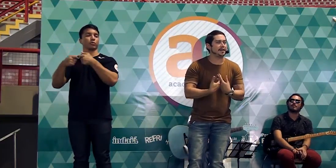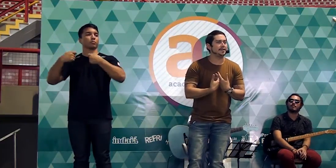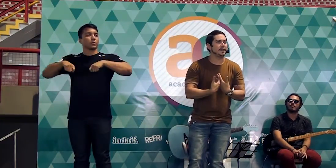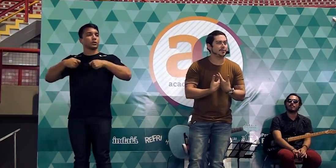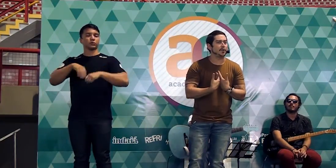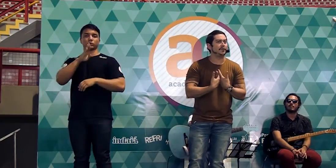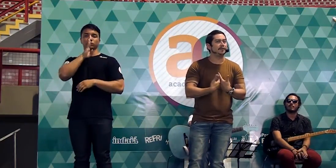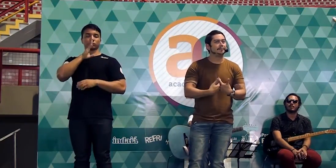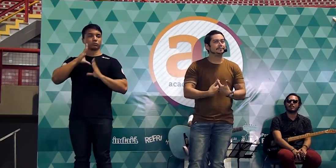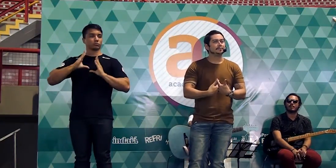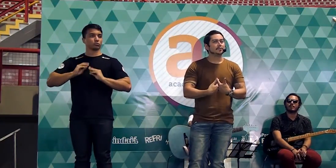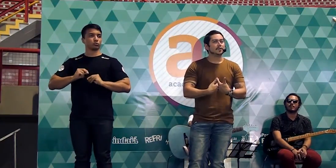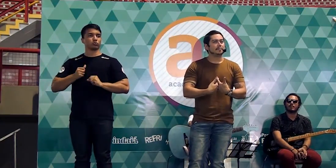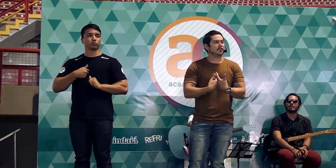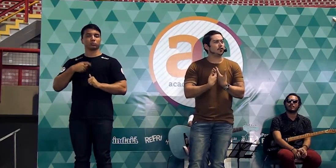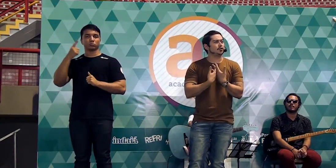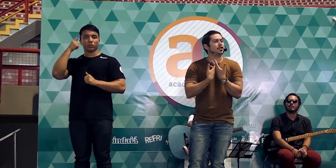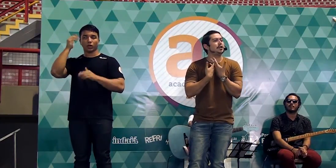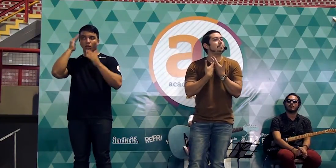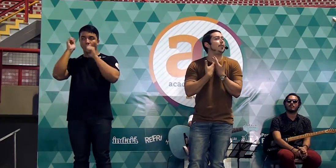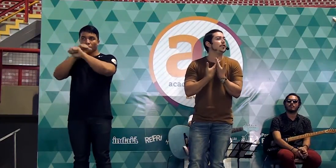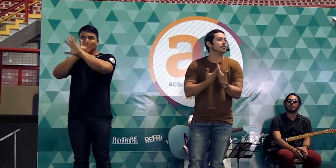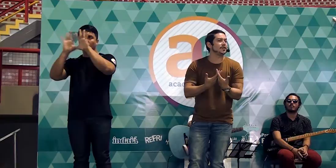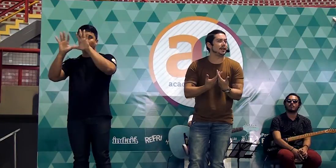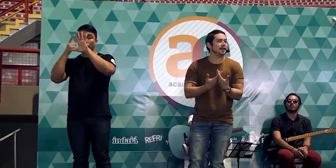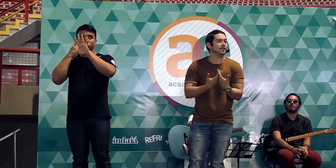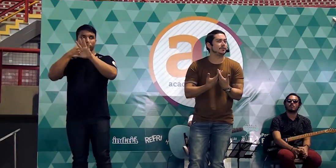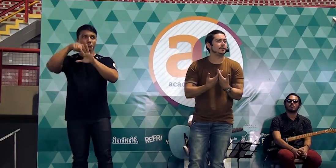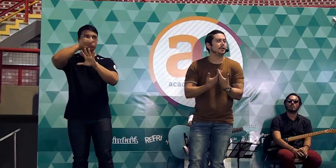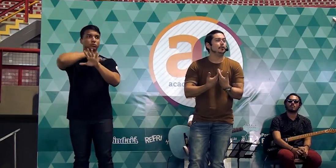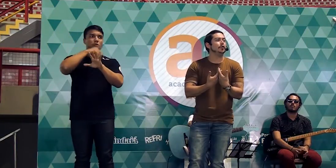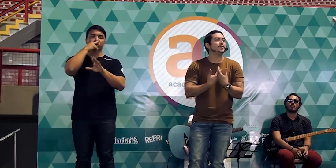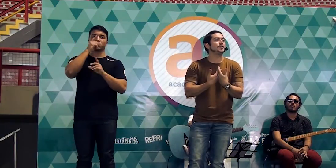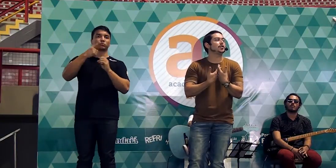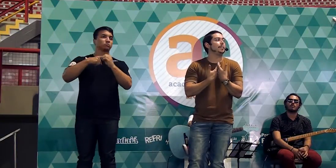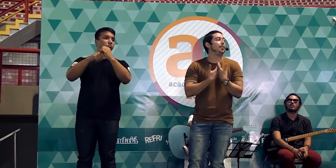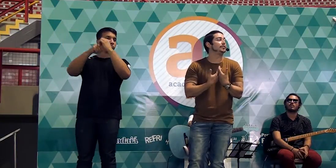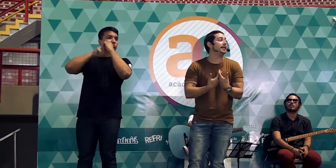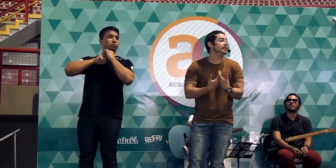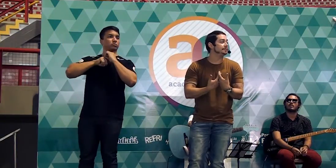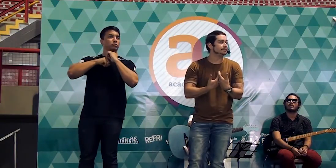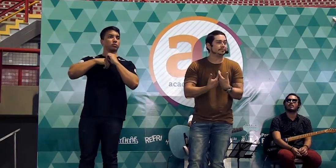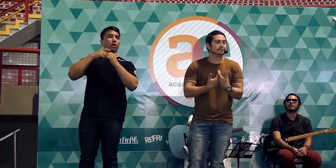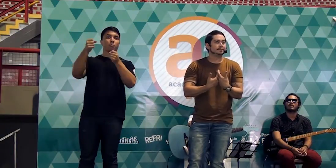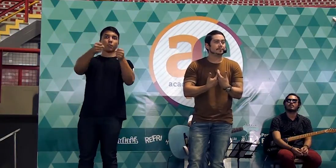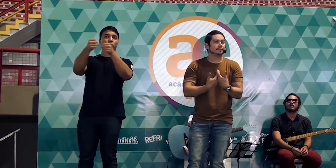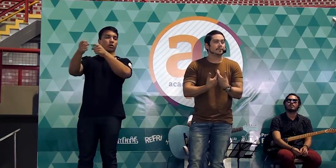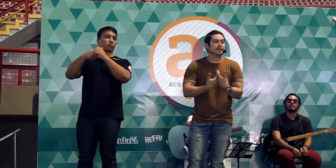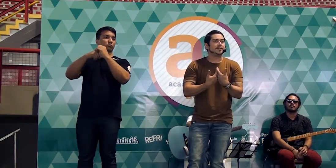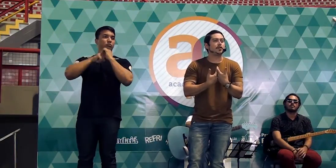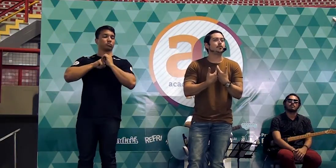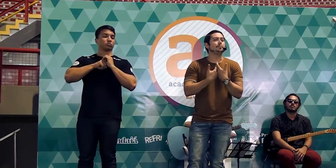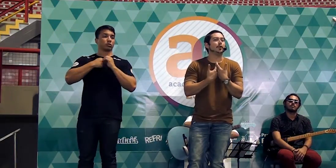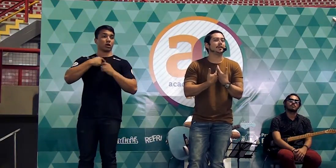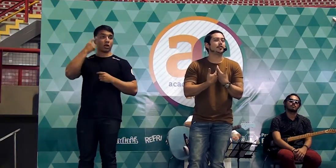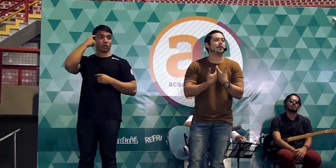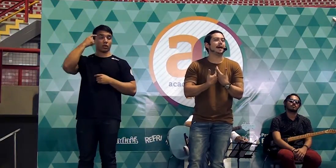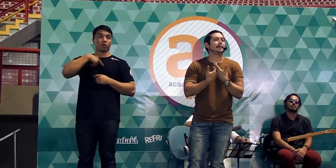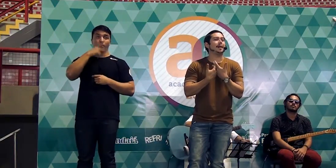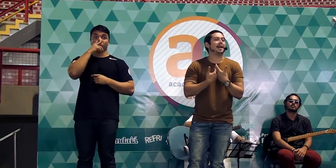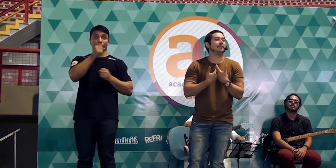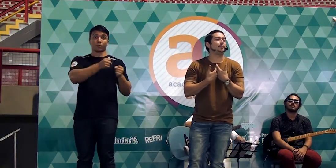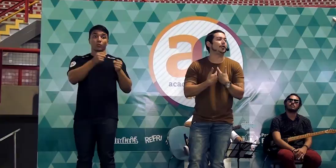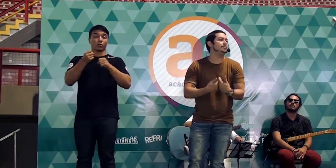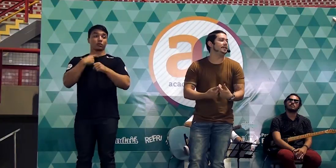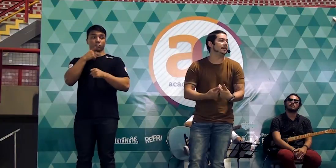precisa ficar em silêncio para ouvir. Mas quando te impõe o silêncio, o nome disso se chama poder. Existe um poder